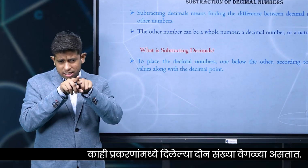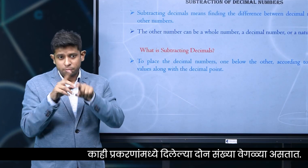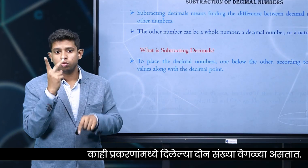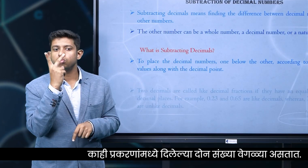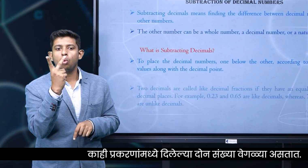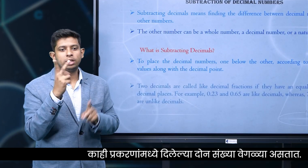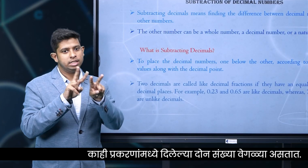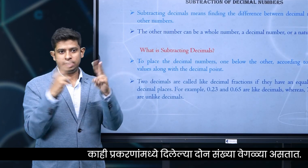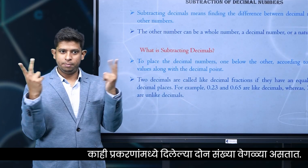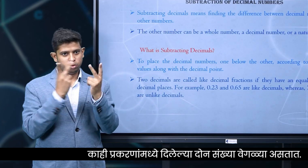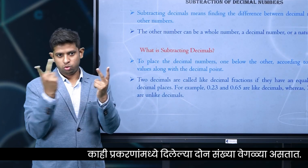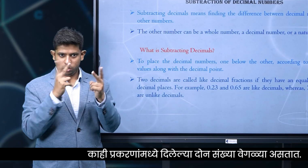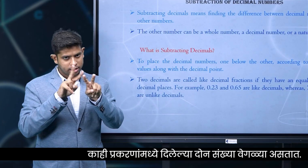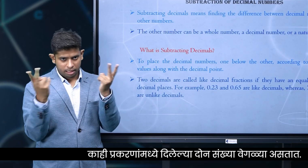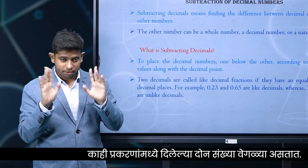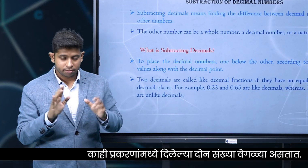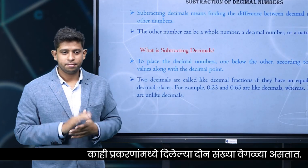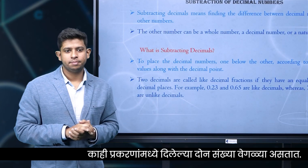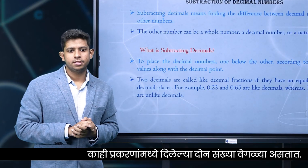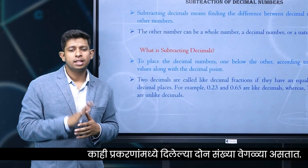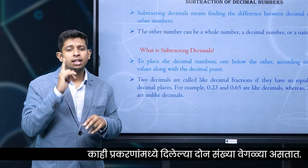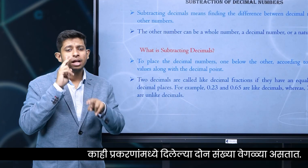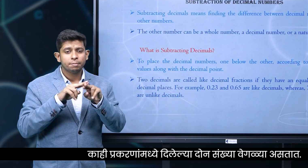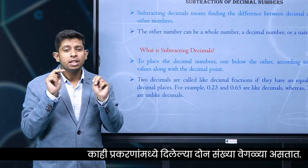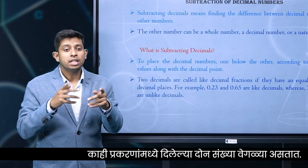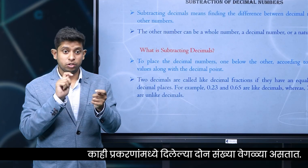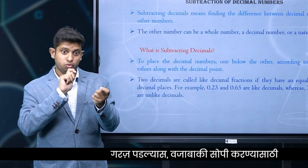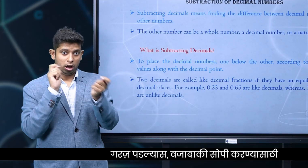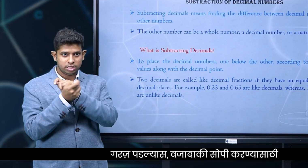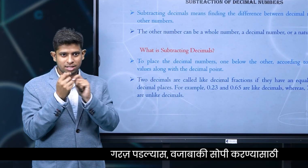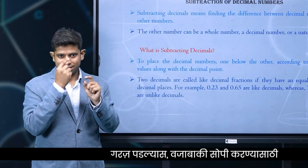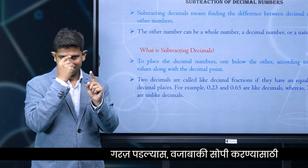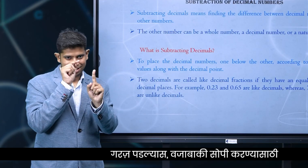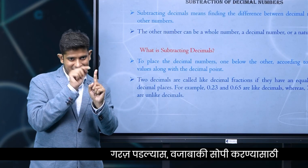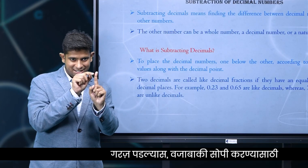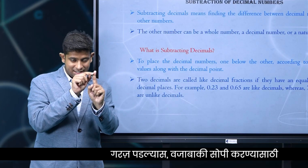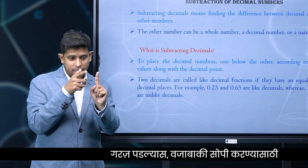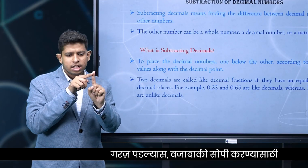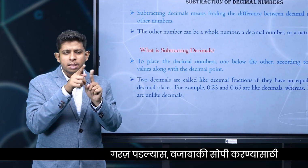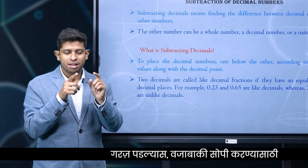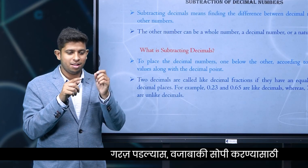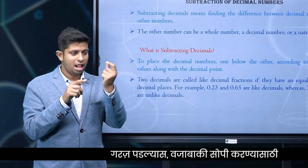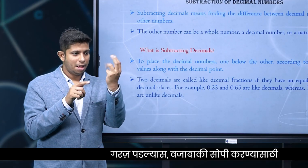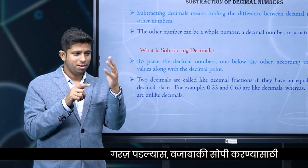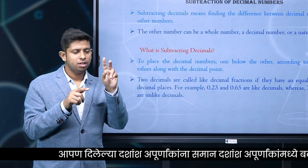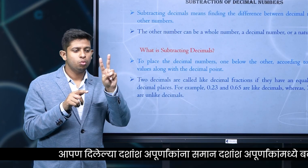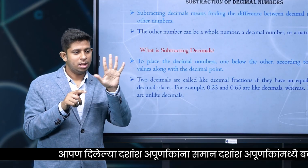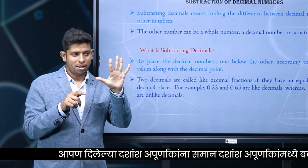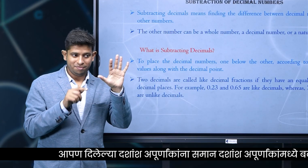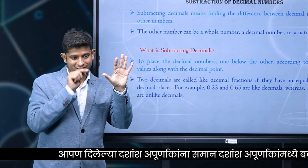काही प्रकरणांमध्ये दिलेल्या 2 संख्या वेगळ्या असतात. गरज पडल्यास वजाबाकी सोपी करण्यासाठी आपण दिलेल्या